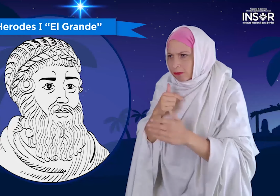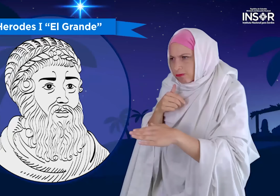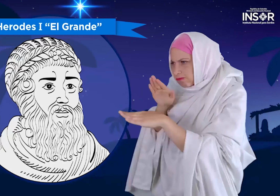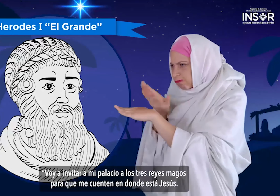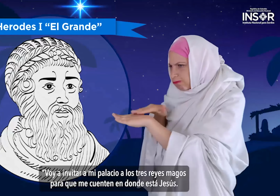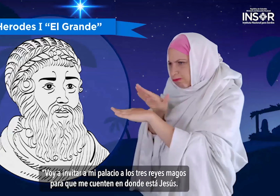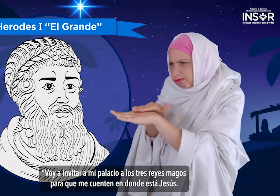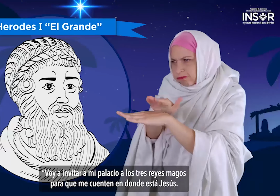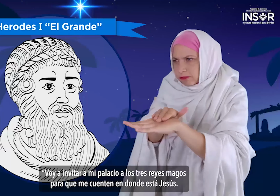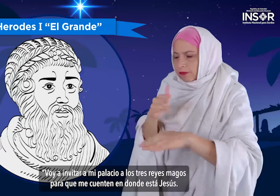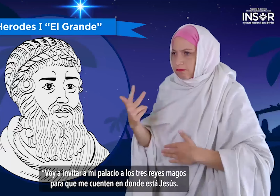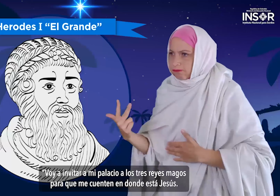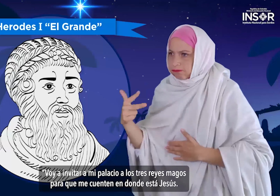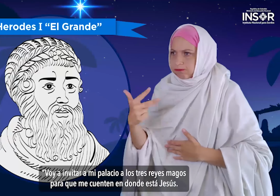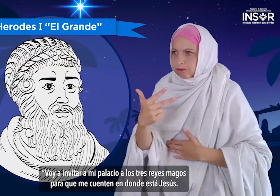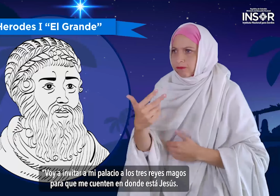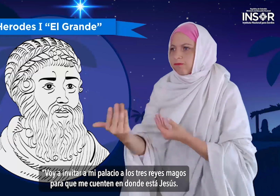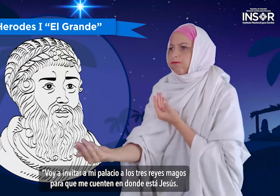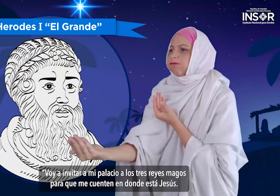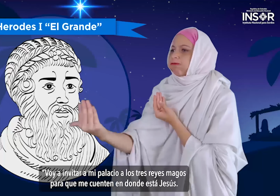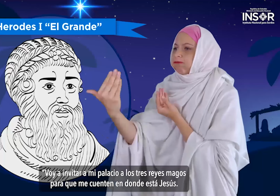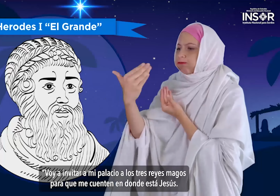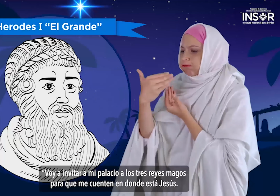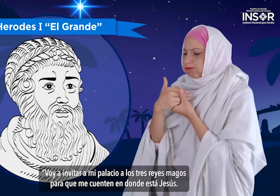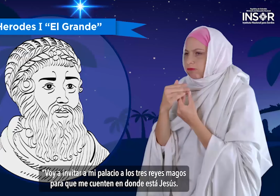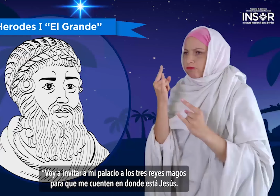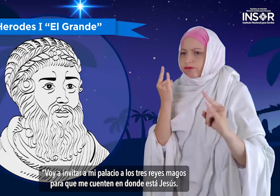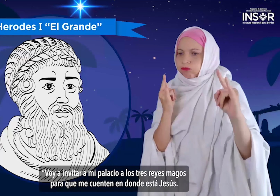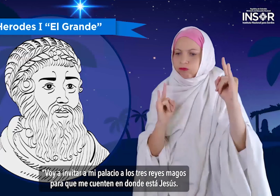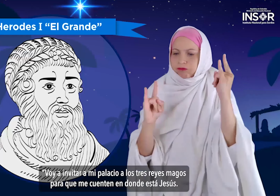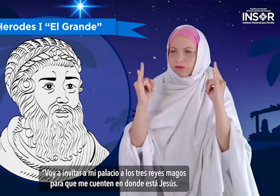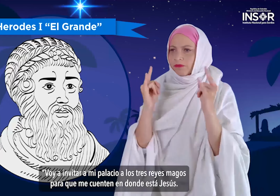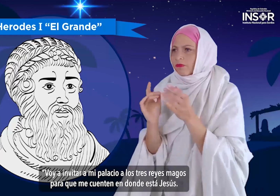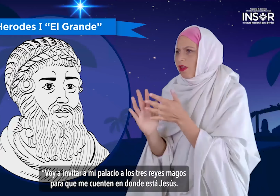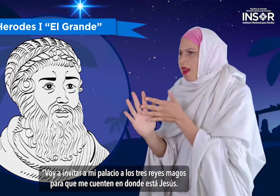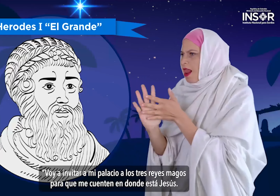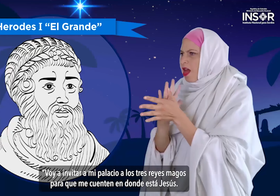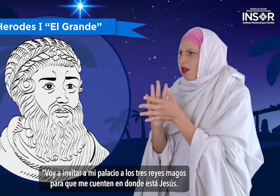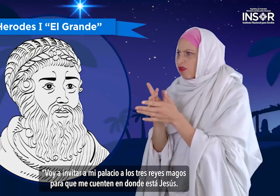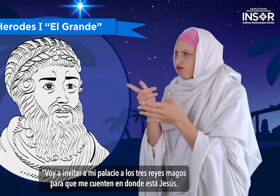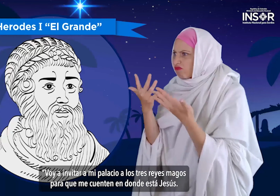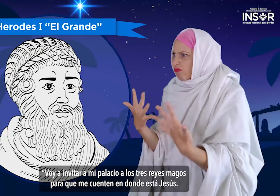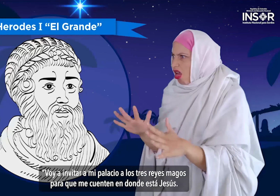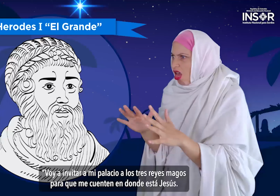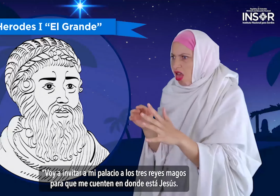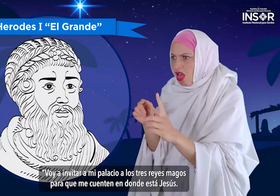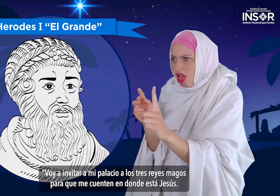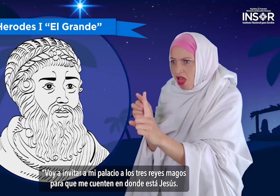Voy a invitar a mi palacio a los tres reyes magos. Para que me cuenten en dónde está Jesús.